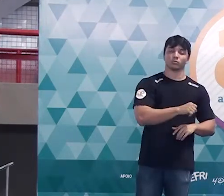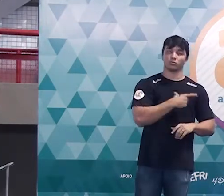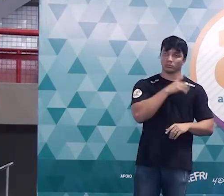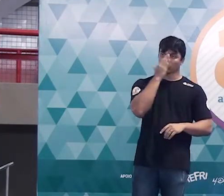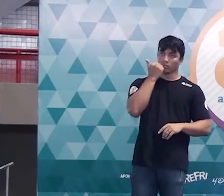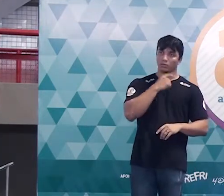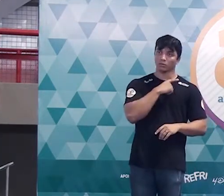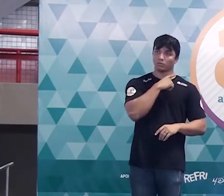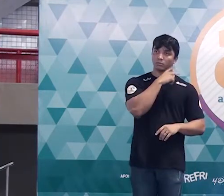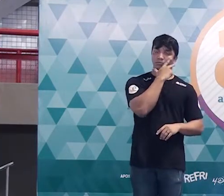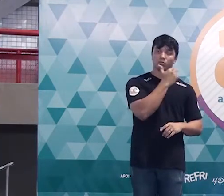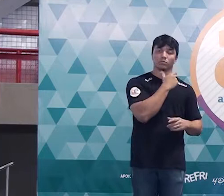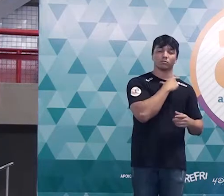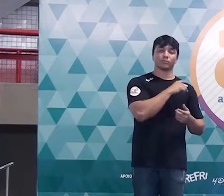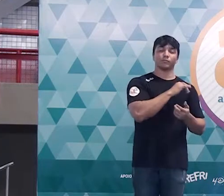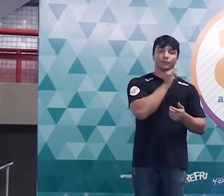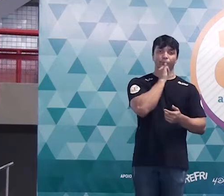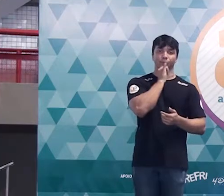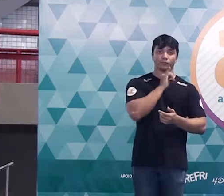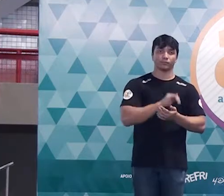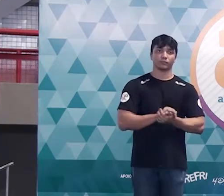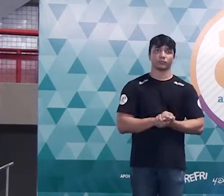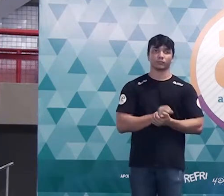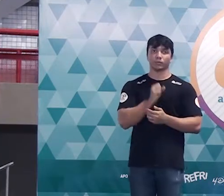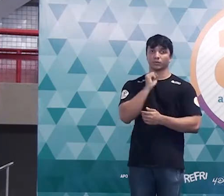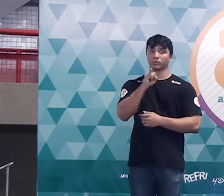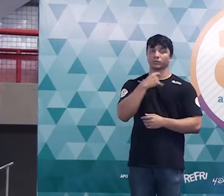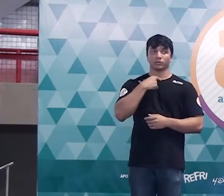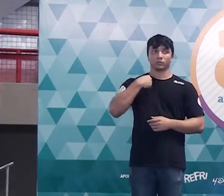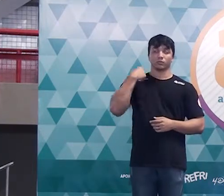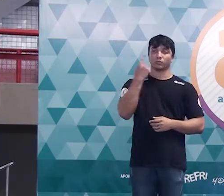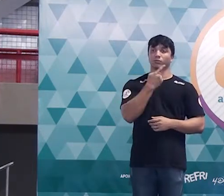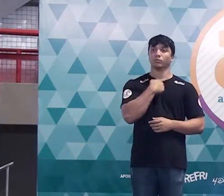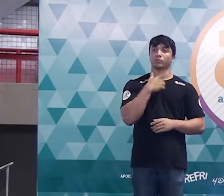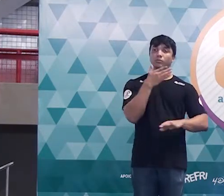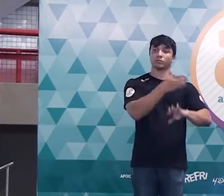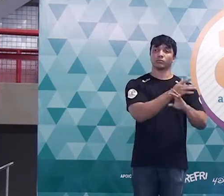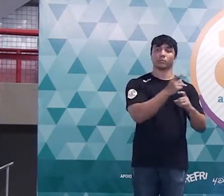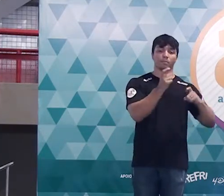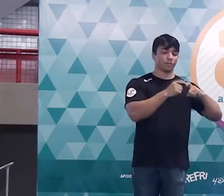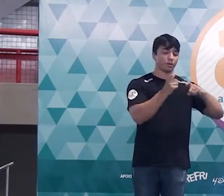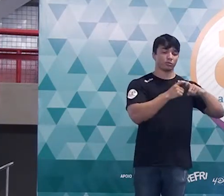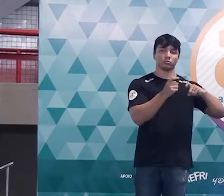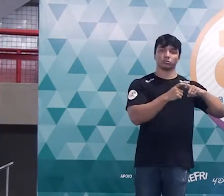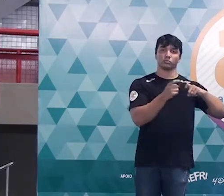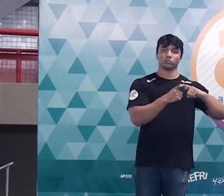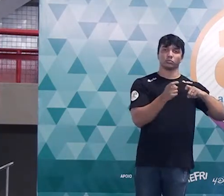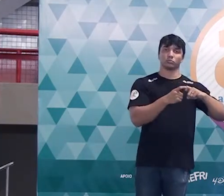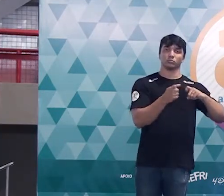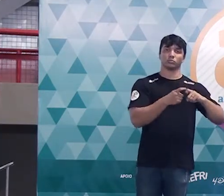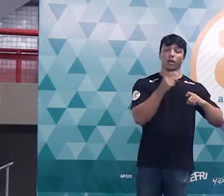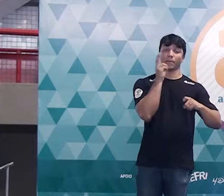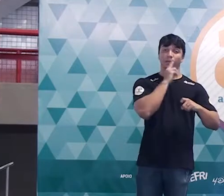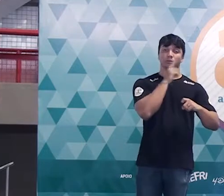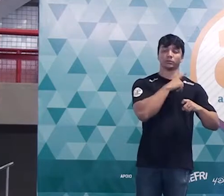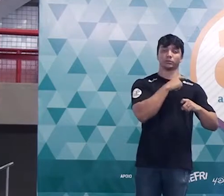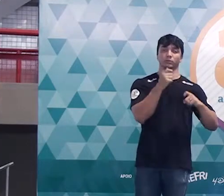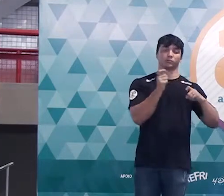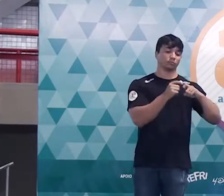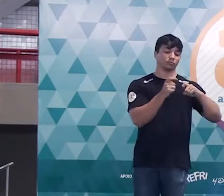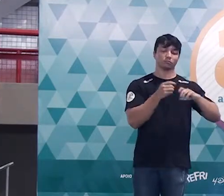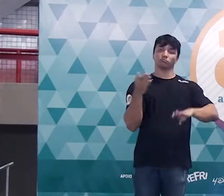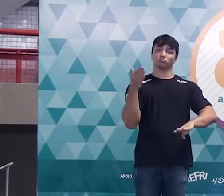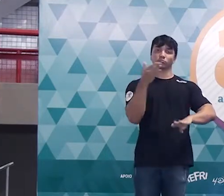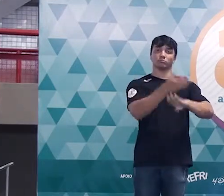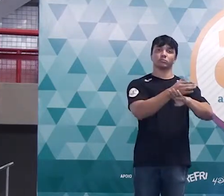sabiam disso? Quer ver uma coisa? Se nós formos a um médico, numa emergência, e quando